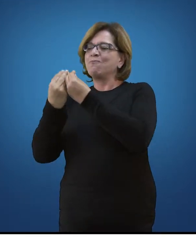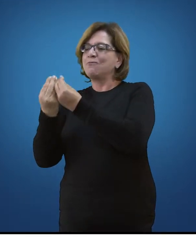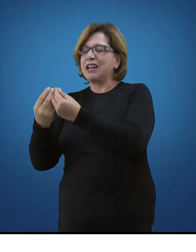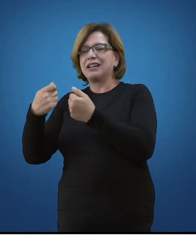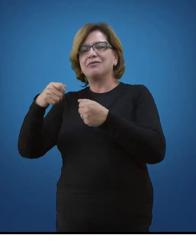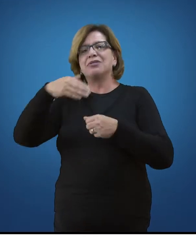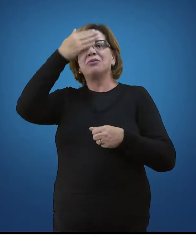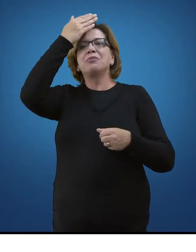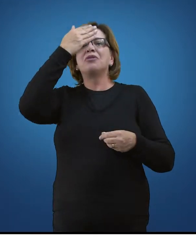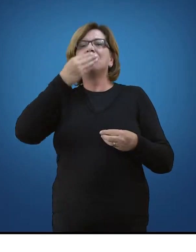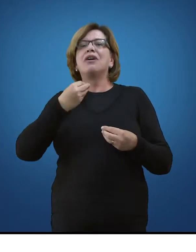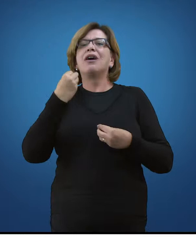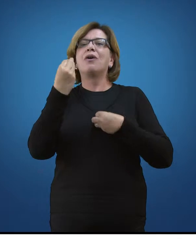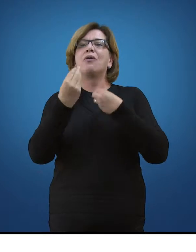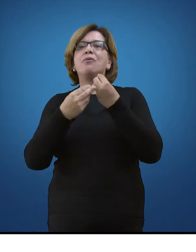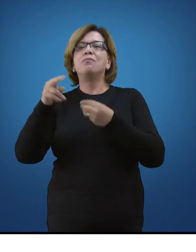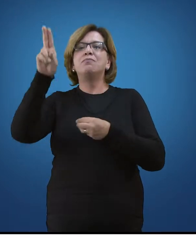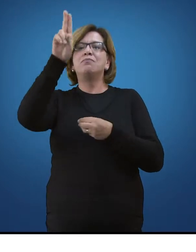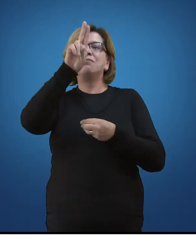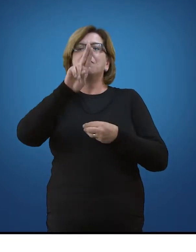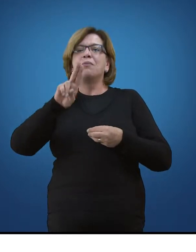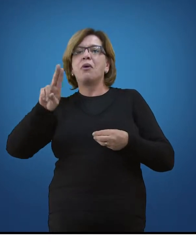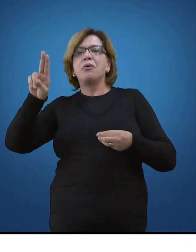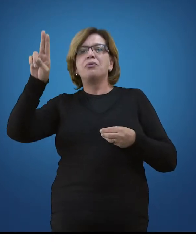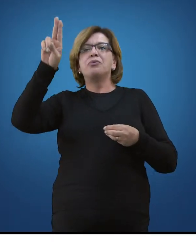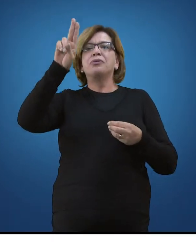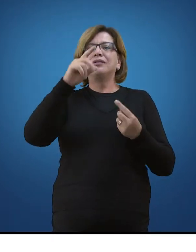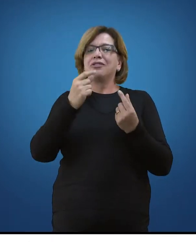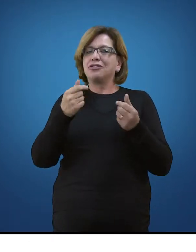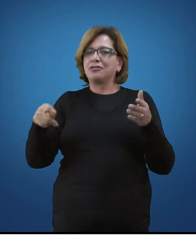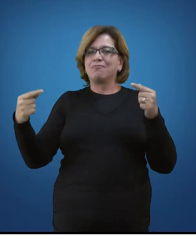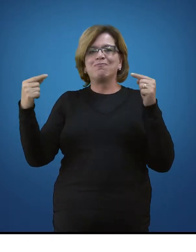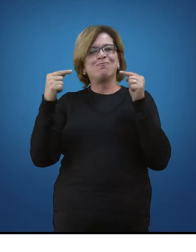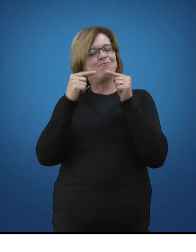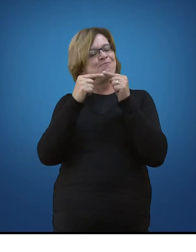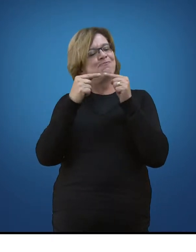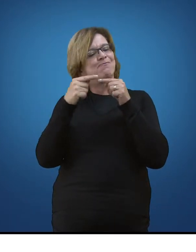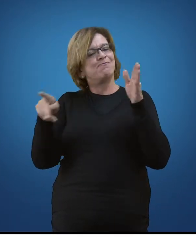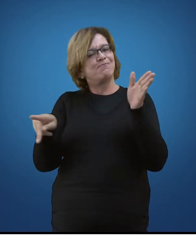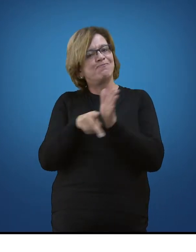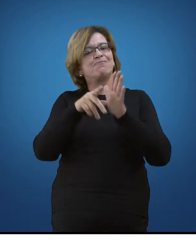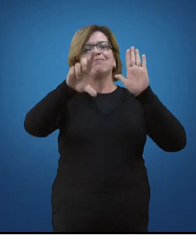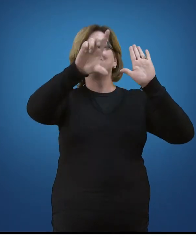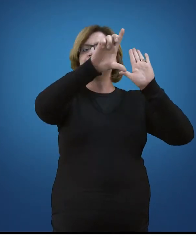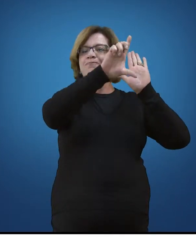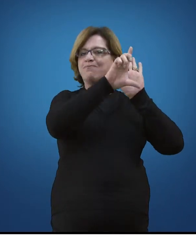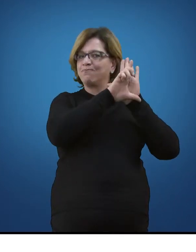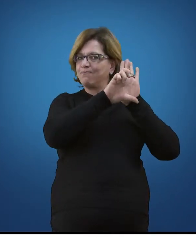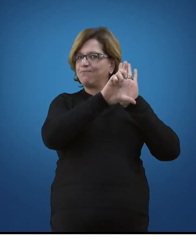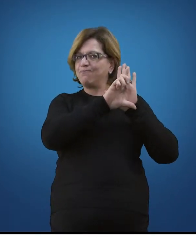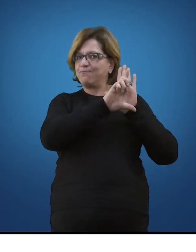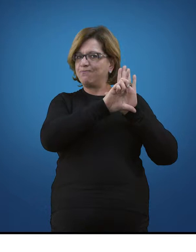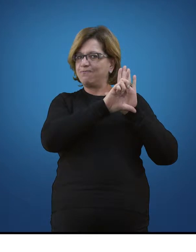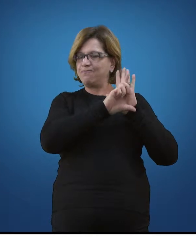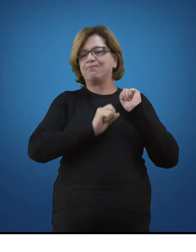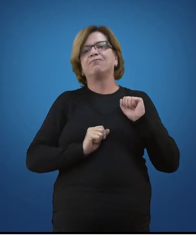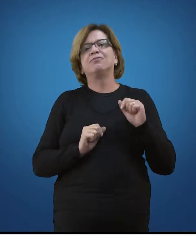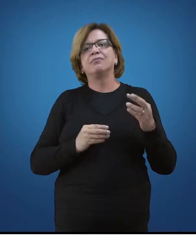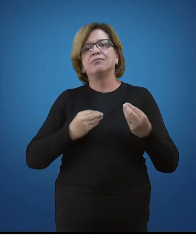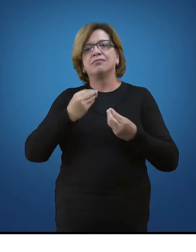recurso público investido de acordo com a legislação do direito público, do direito